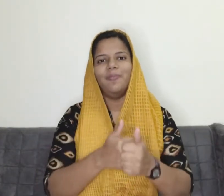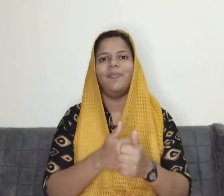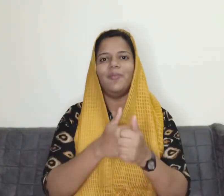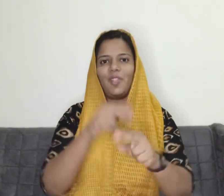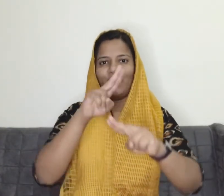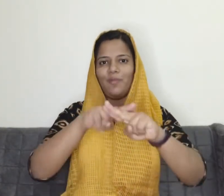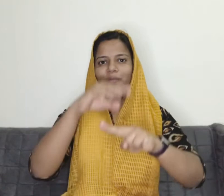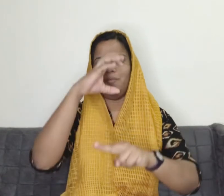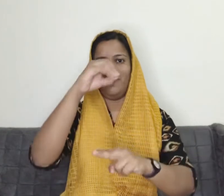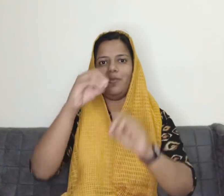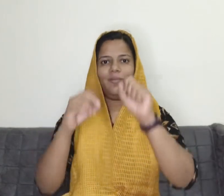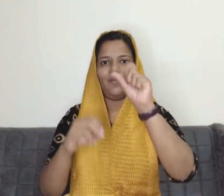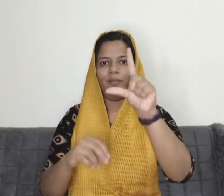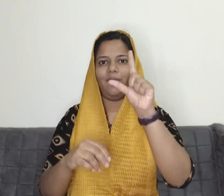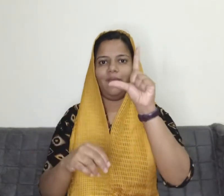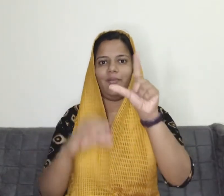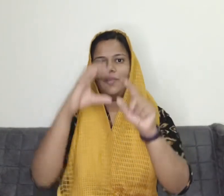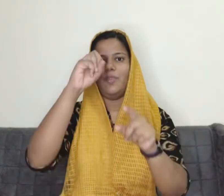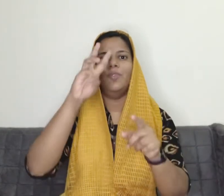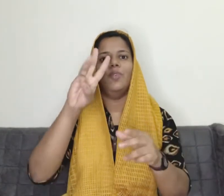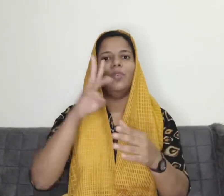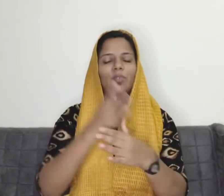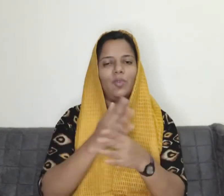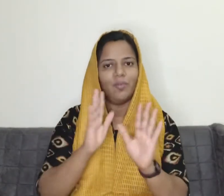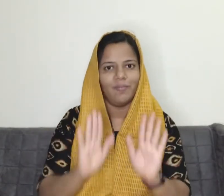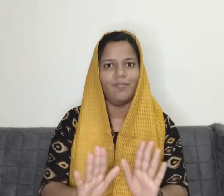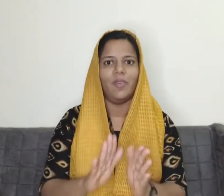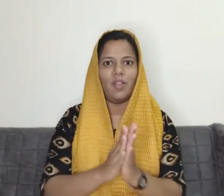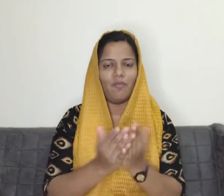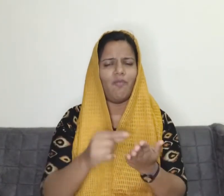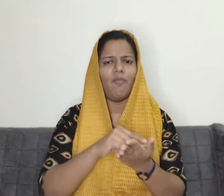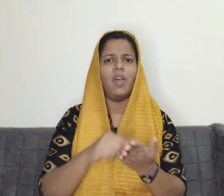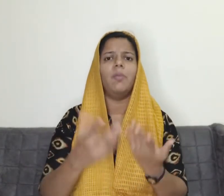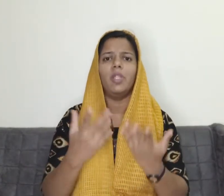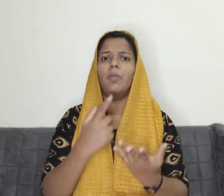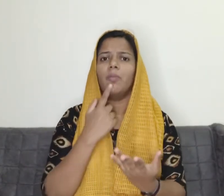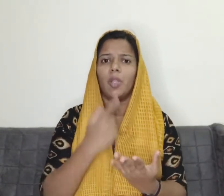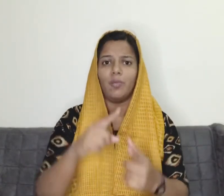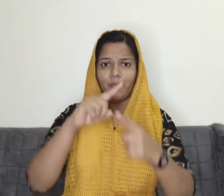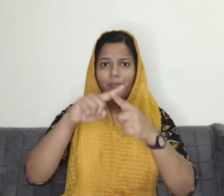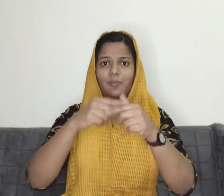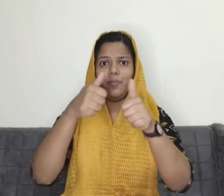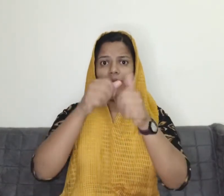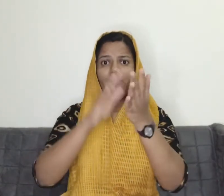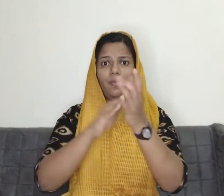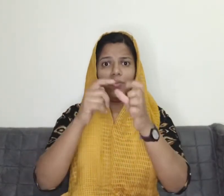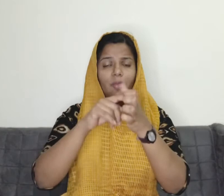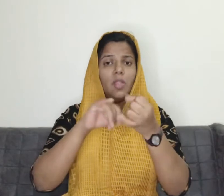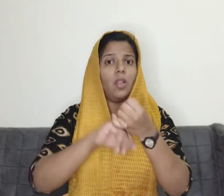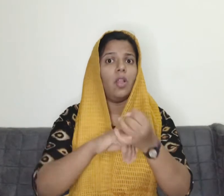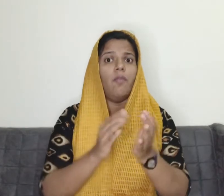പിന്തുടരുവാൻ അനുവാദമുണ്ടാകുകയുള്ളൂ. അതുകൊണ്ട് ഈ ദിവസങ്ങളിൽ തിരുവചനം എന്തു പറയുന്നു? യാക്കോബ് ലേഖനത്തിൽ പറയുന്ന പോലെ നമ്മൾ വചനം